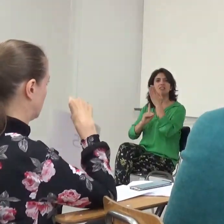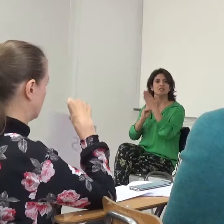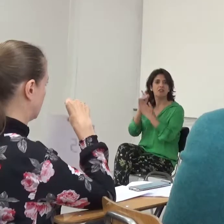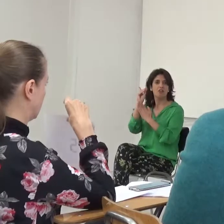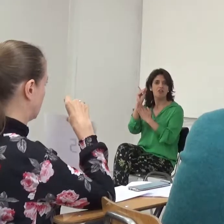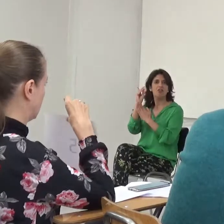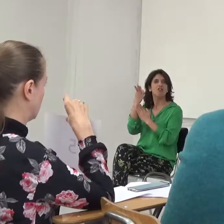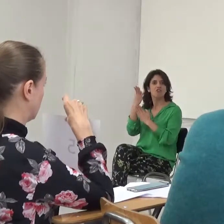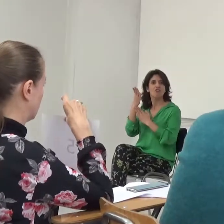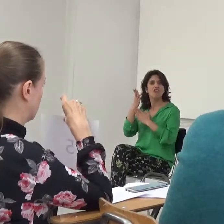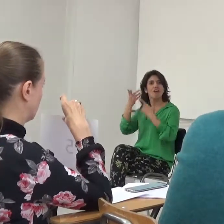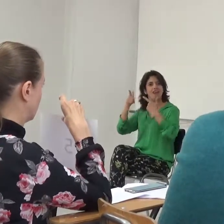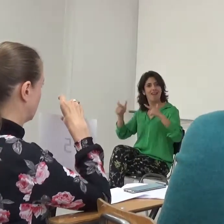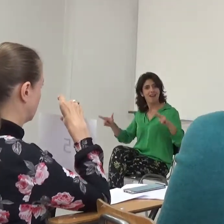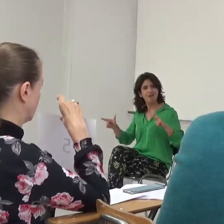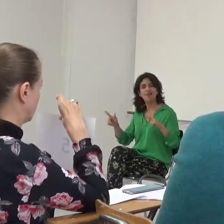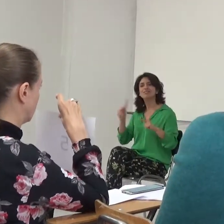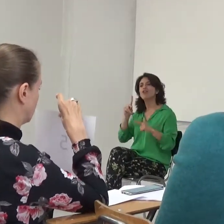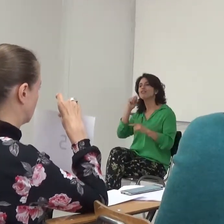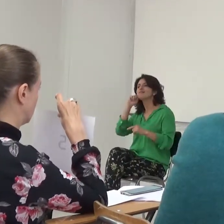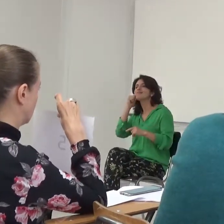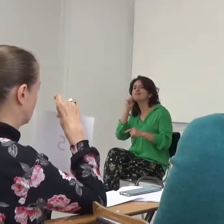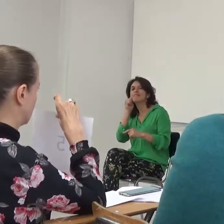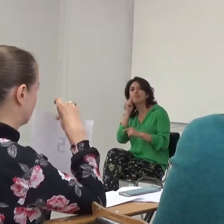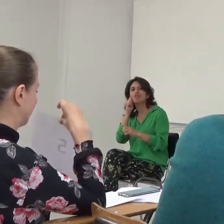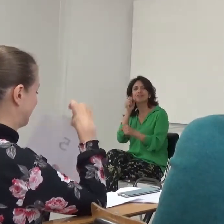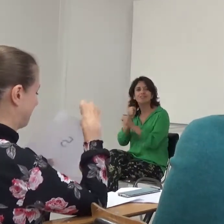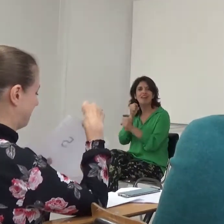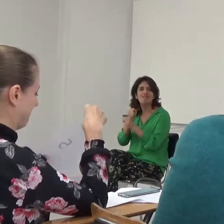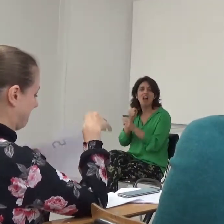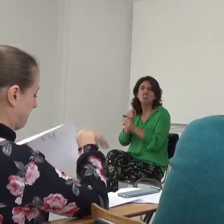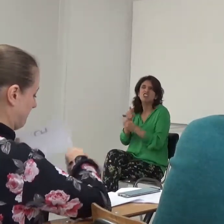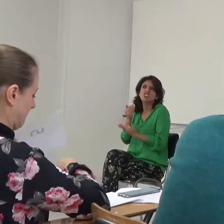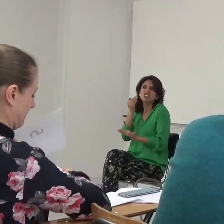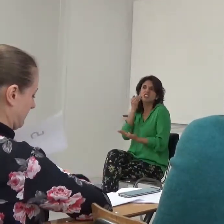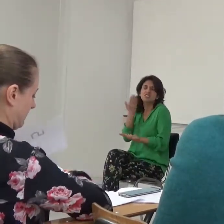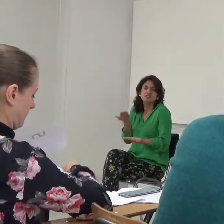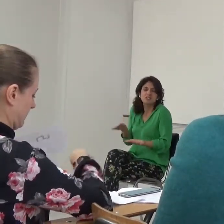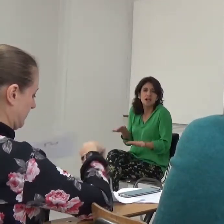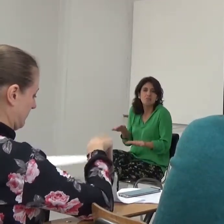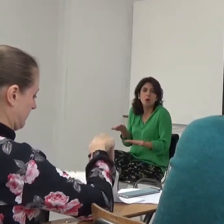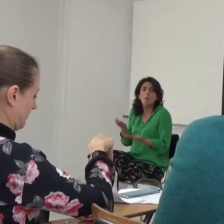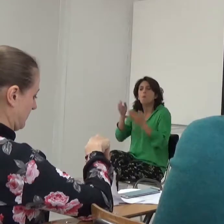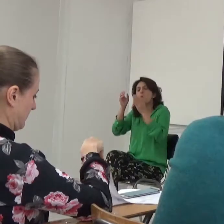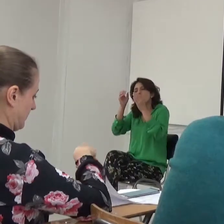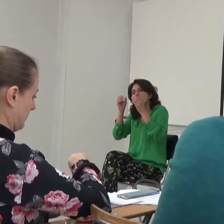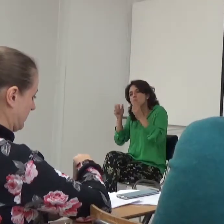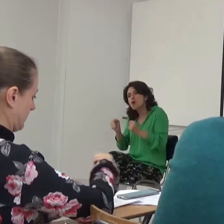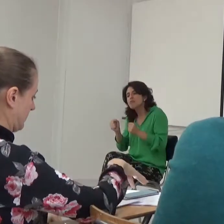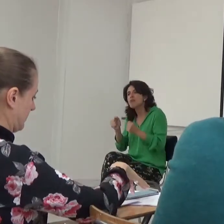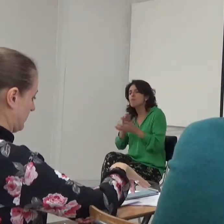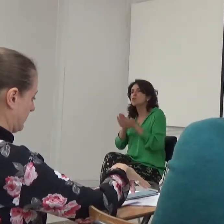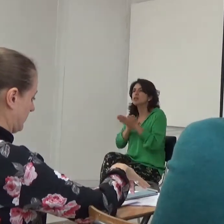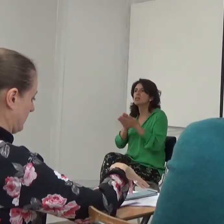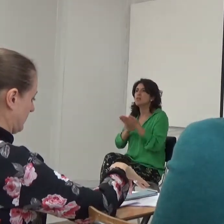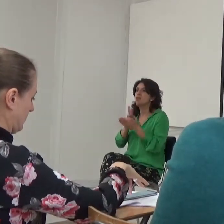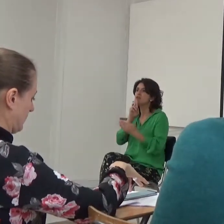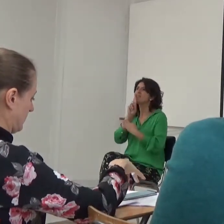discurso, sino más bien por el tipo de tarea creada, que pudo haber sido tomada desde responder una